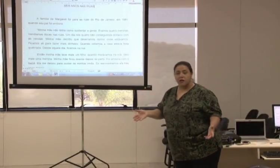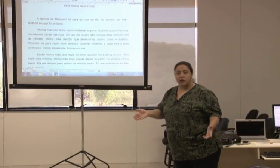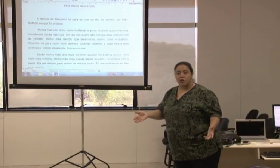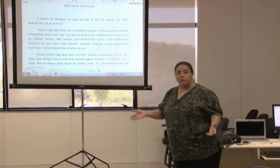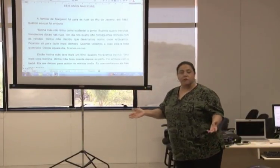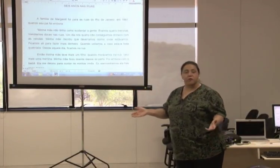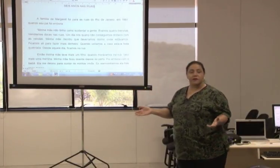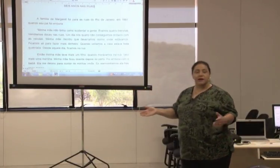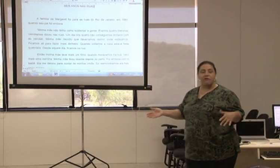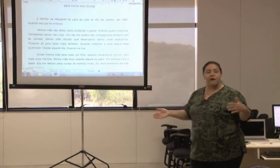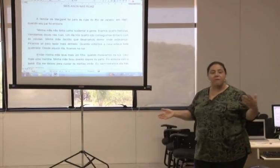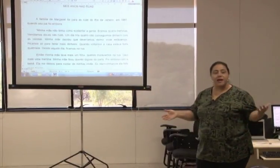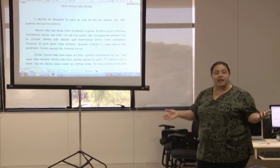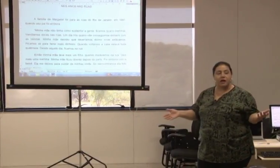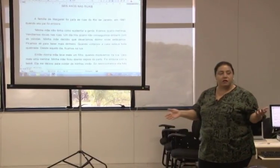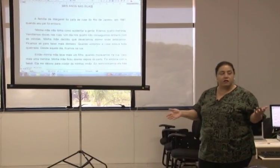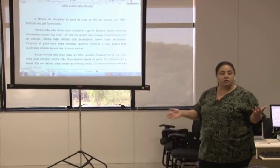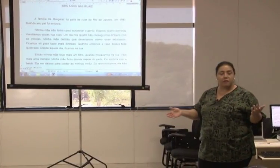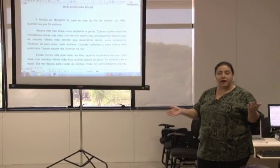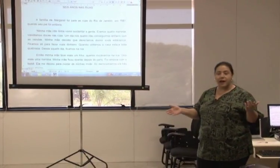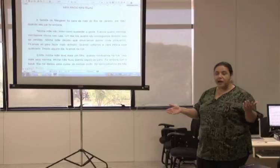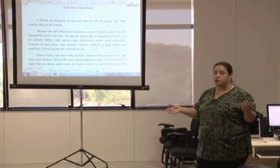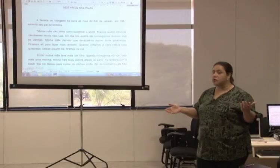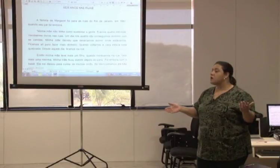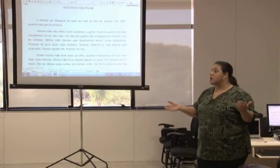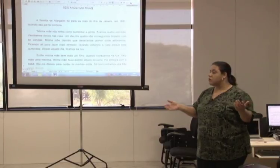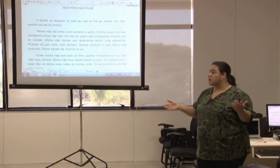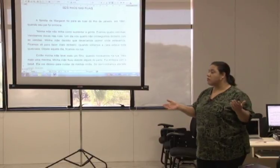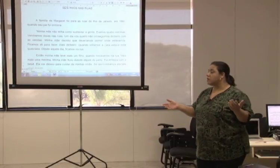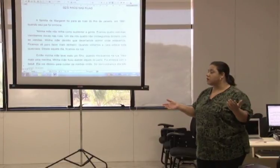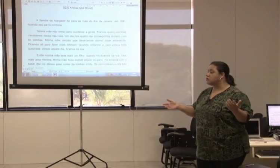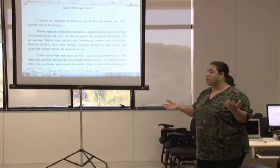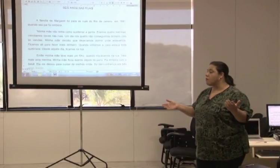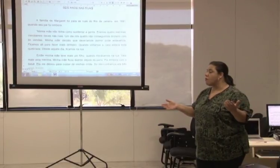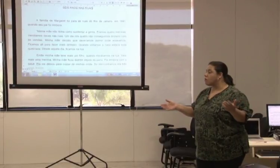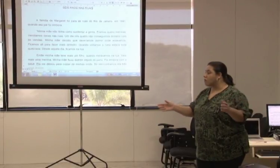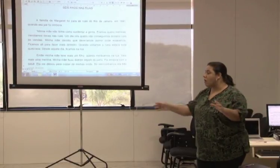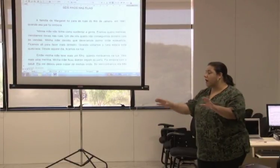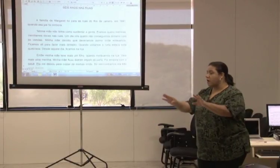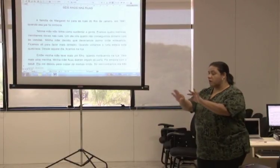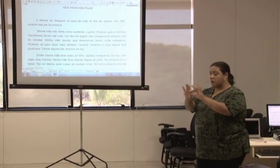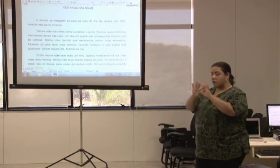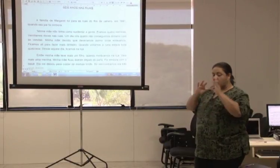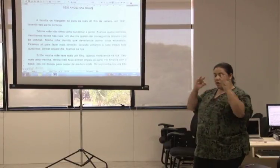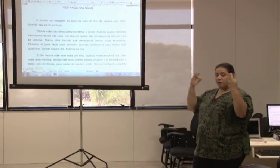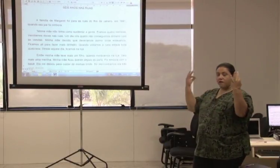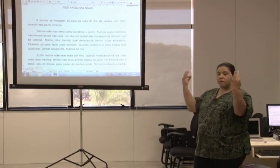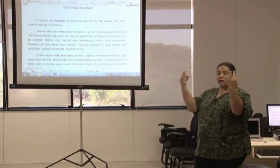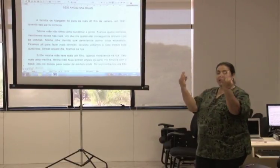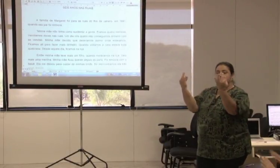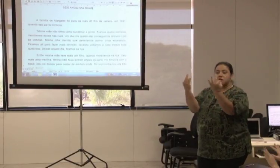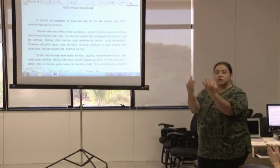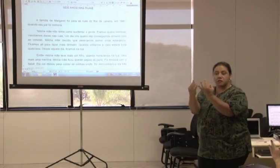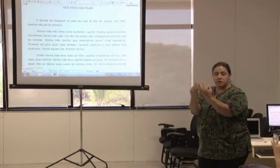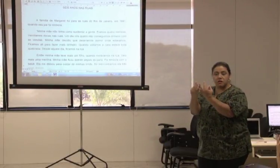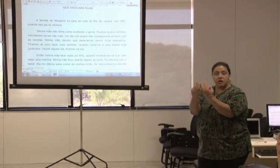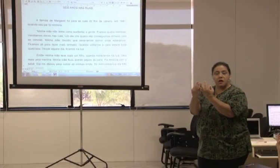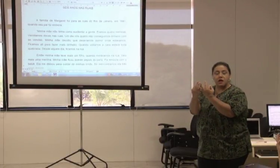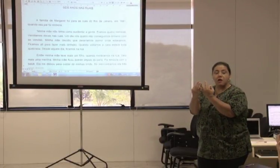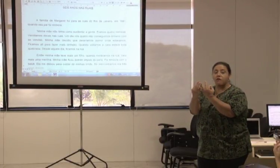Eu não posso começar a família de Margarete, eu tenho um date comum. Qual é? Família. E eu vou